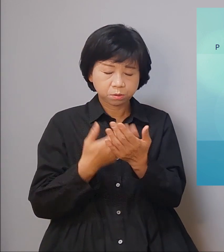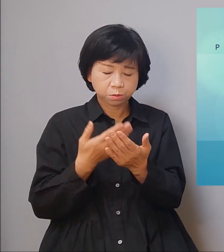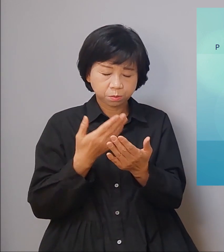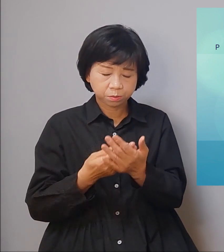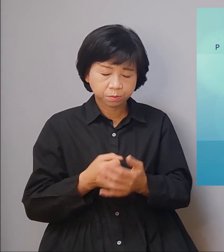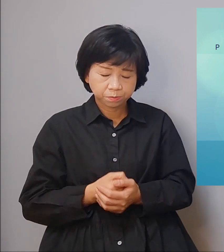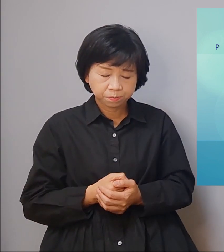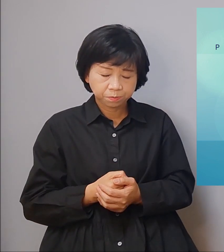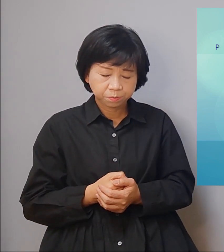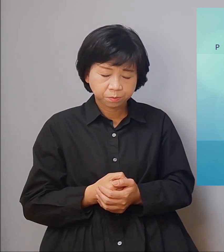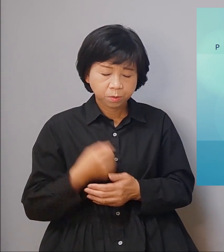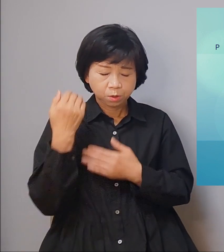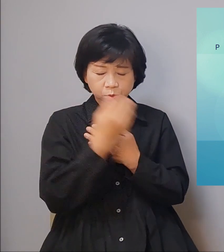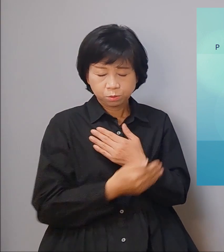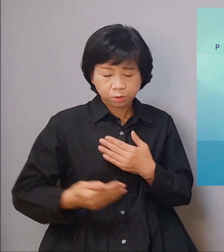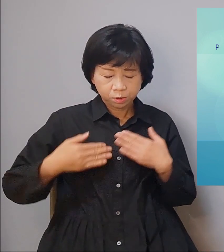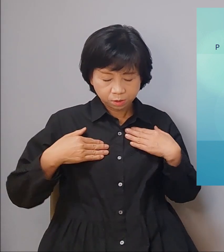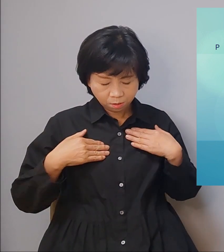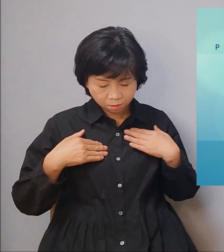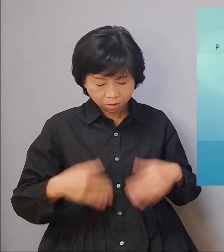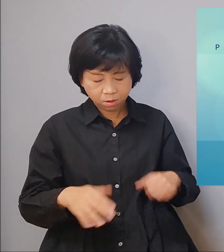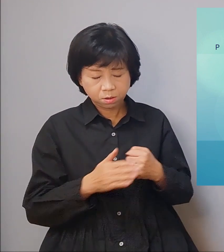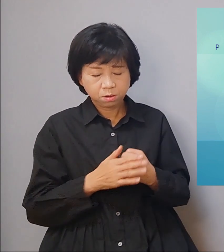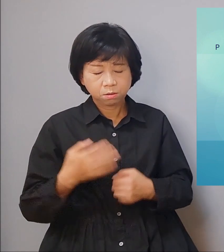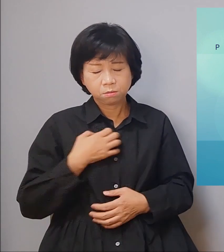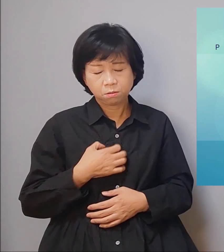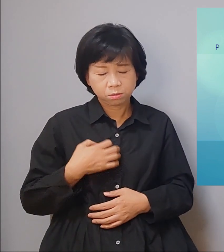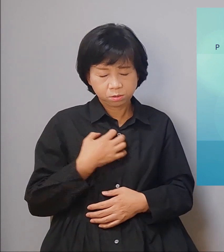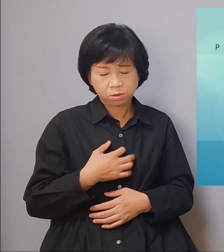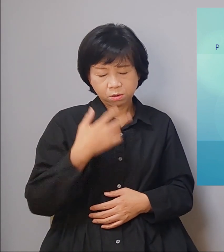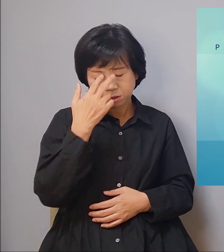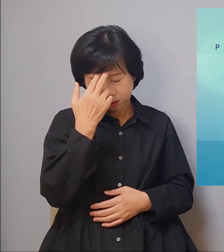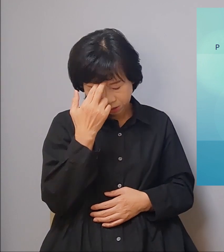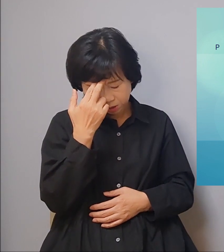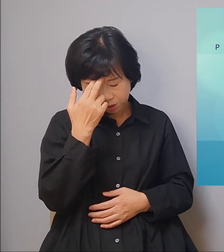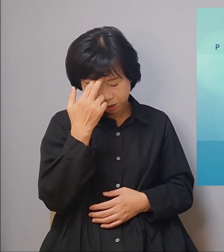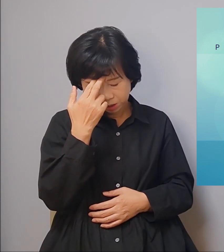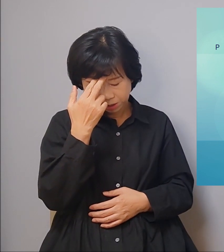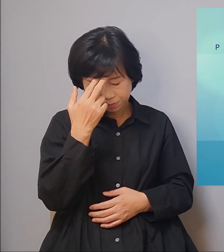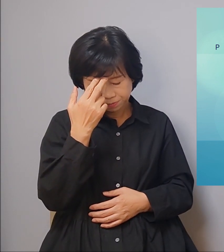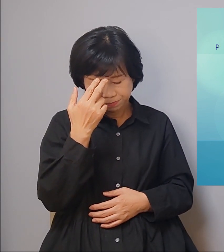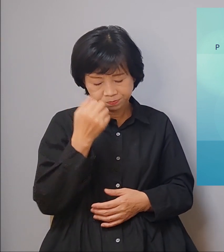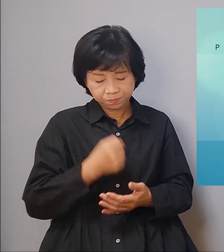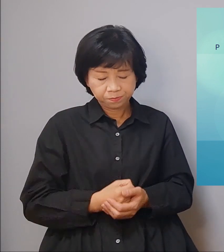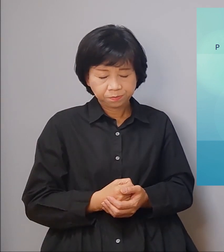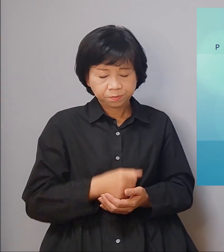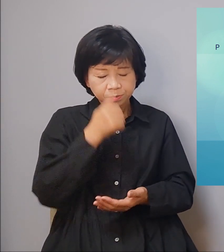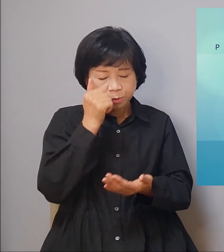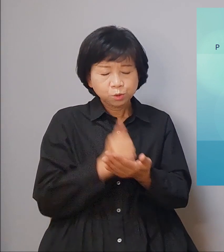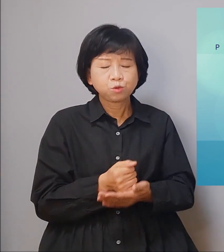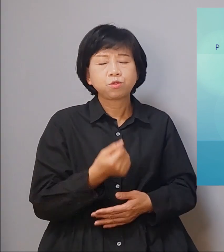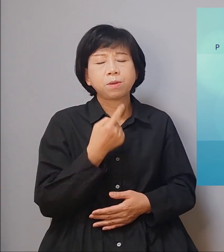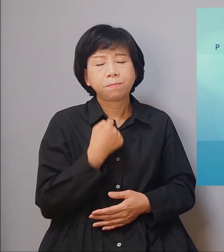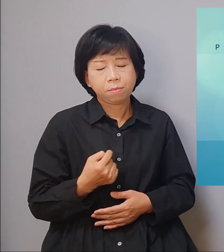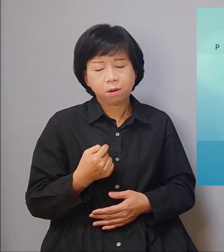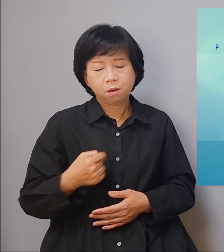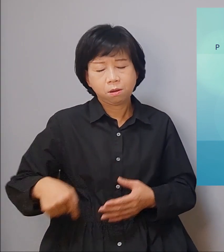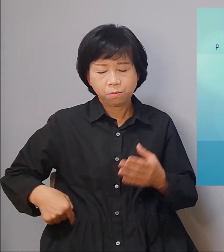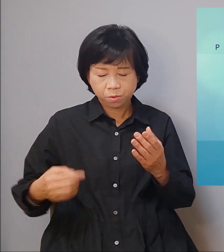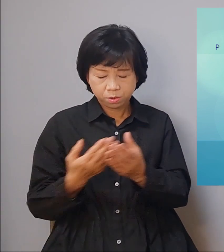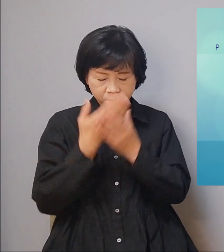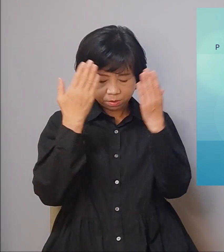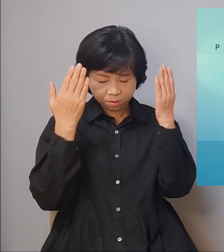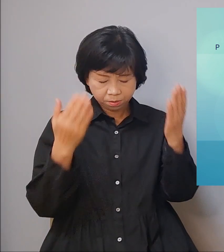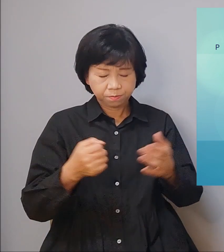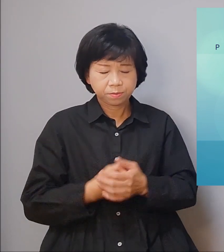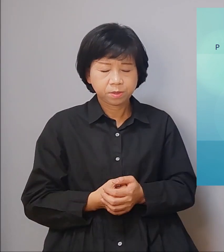하옵소서. 육신이 연약함으로 걱정과 근심으로 지은 여러 가지 죄를 회개합니다.